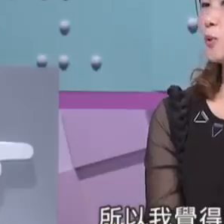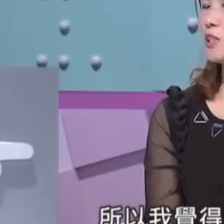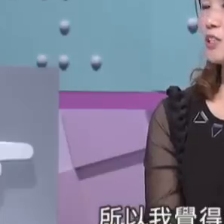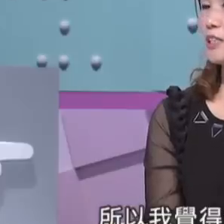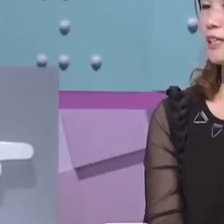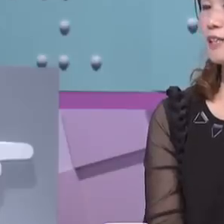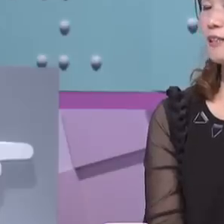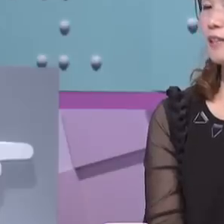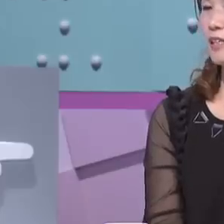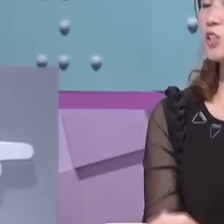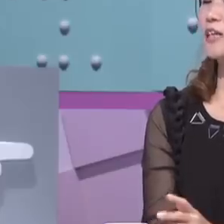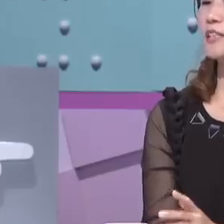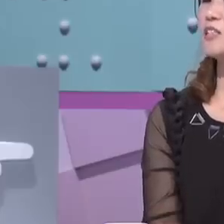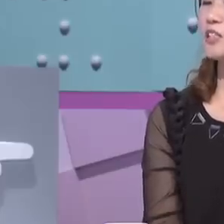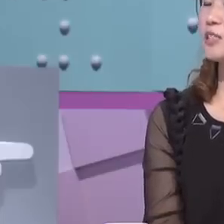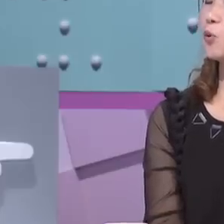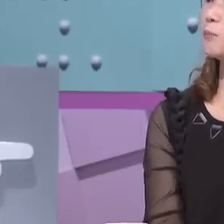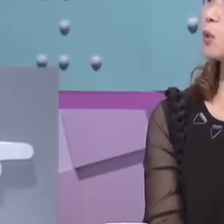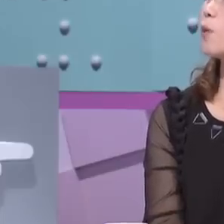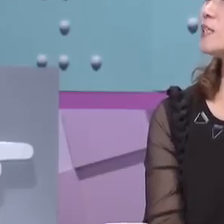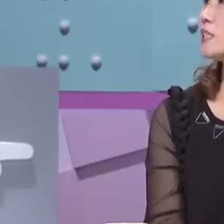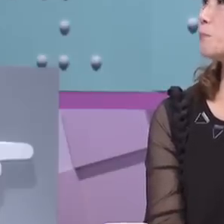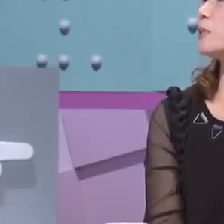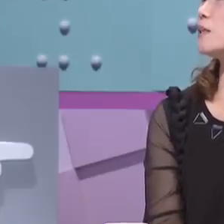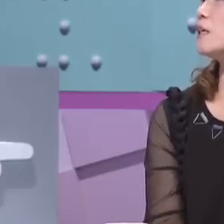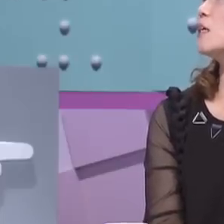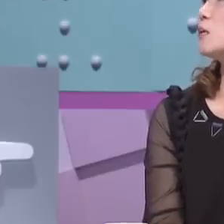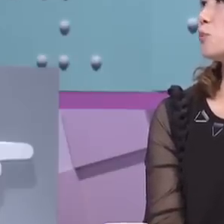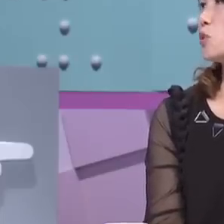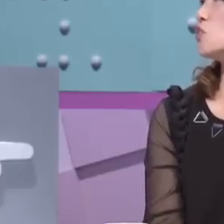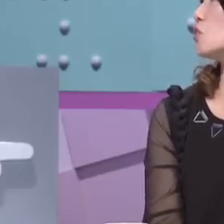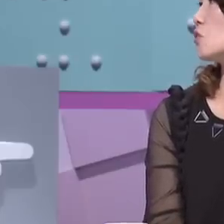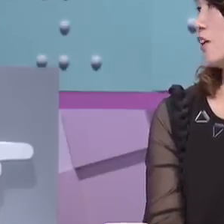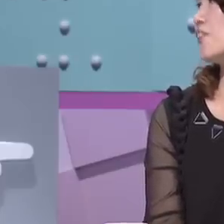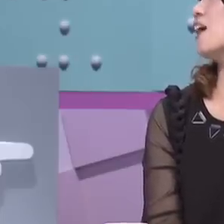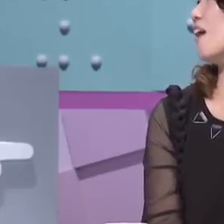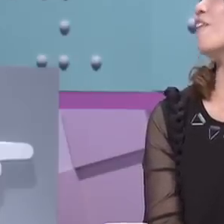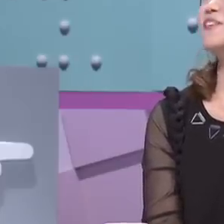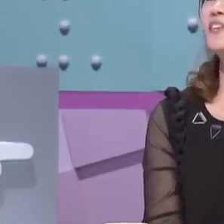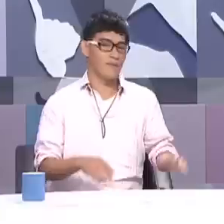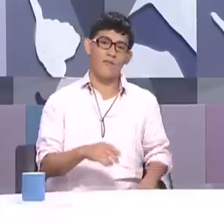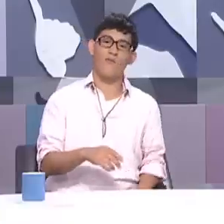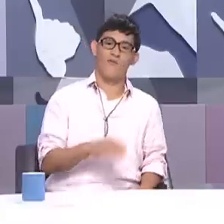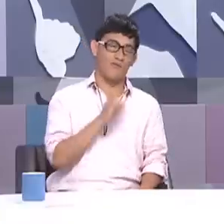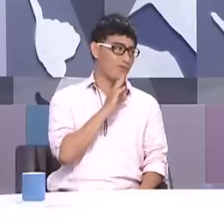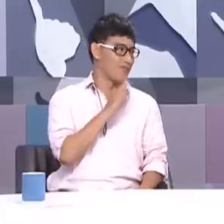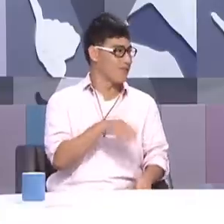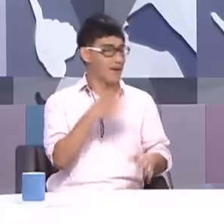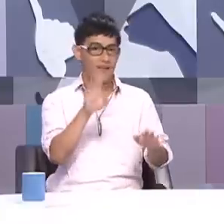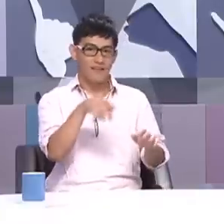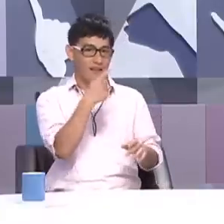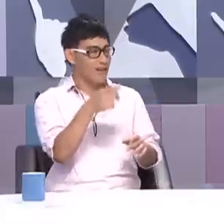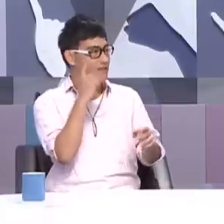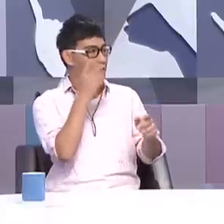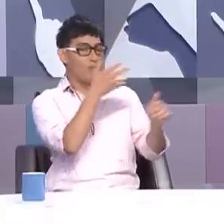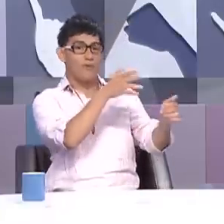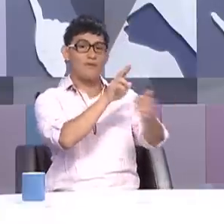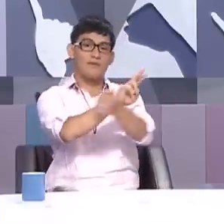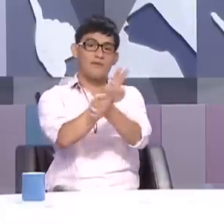段时间很长的时间，我们的关系并不是很好。 哦，这样啊，想请问